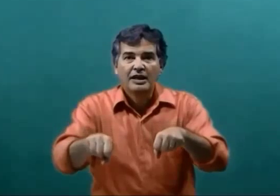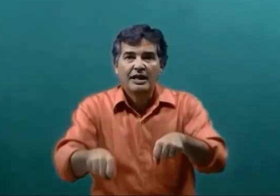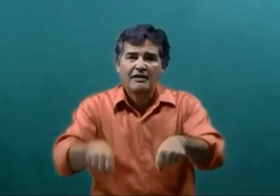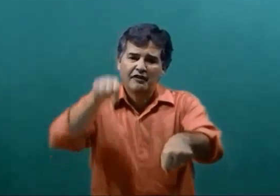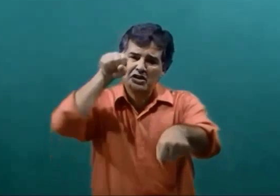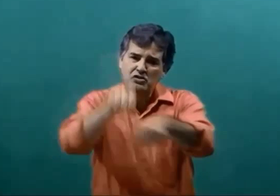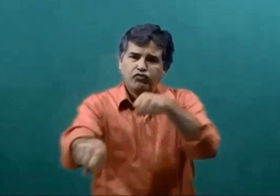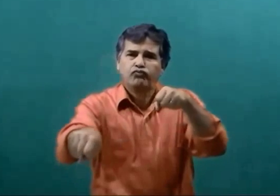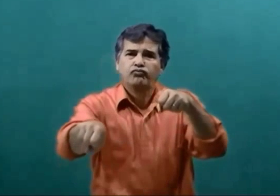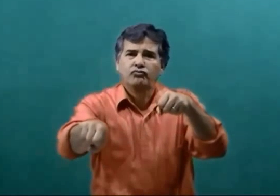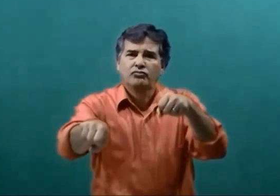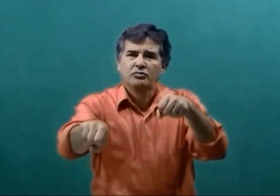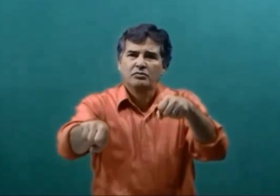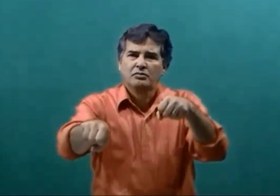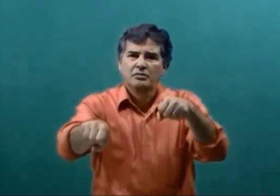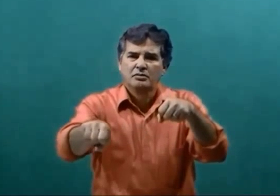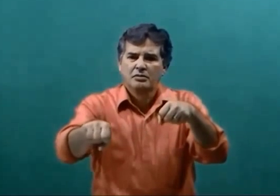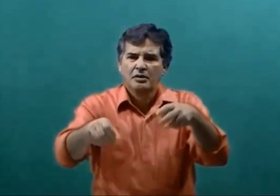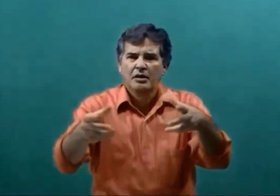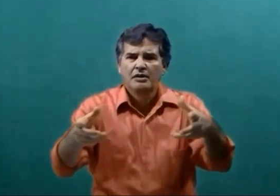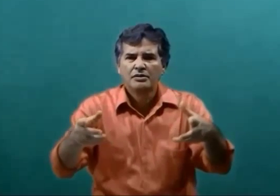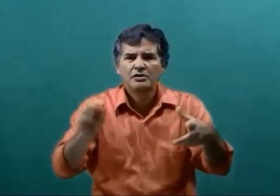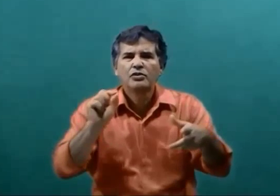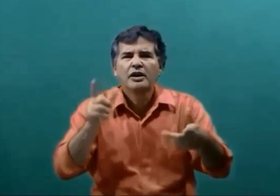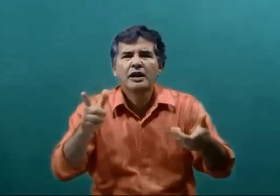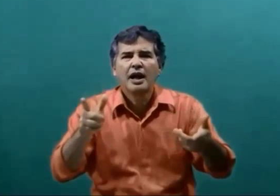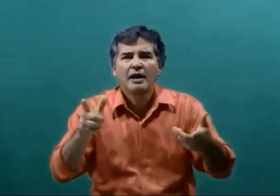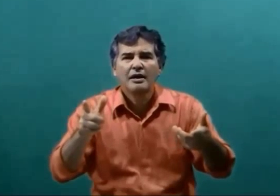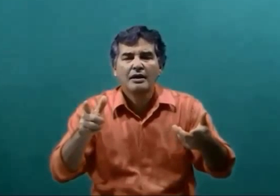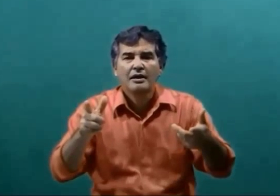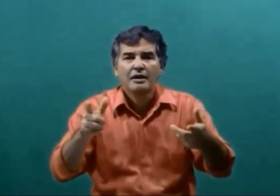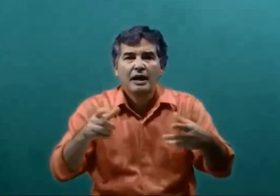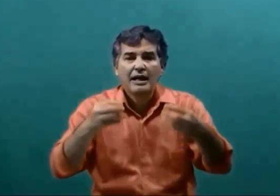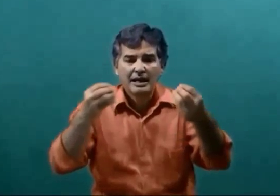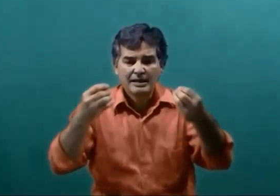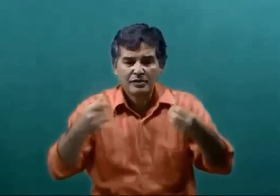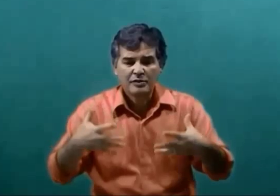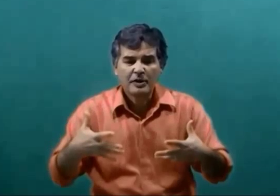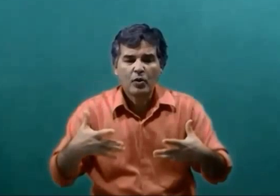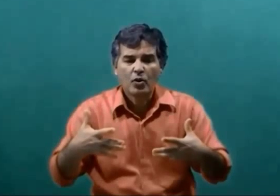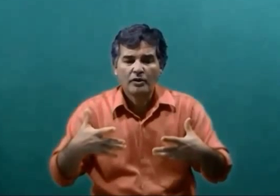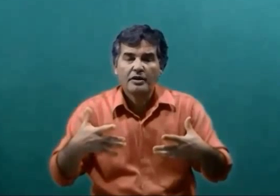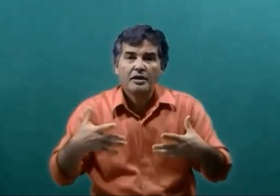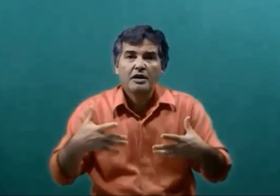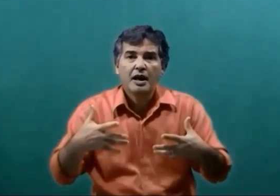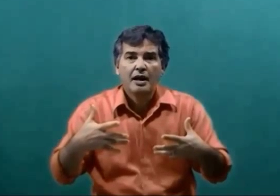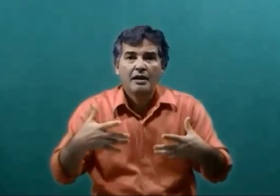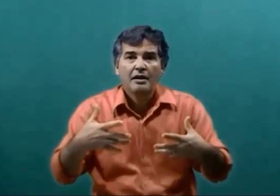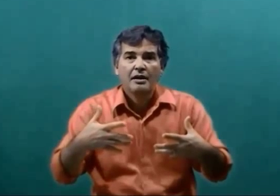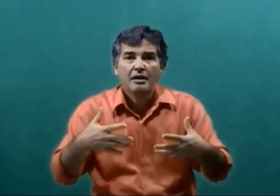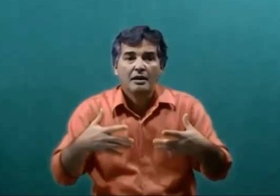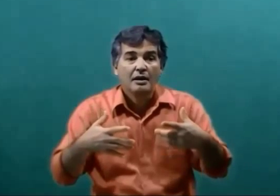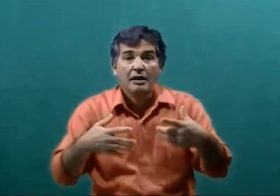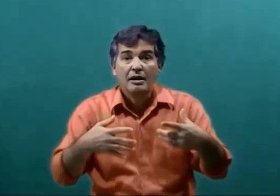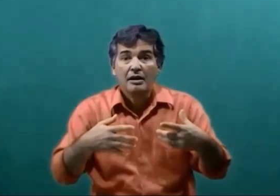Aí ela fez. Eu disse, o que é? Aí ela então explicou que é